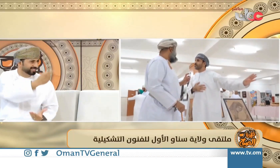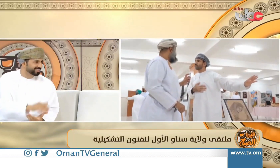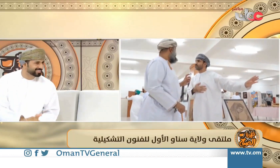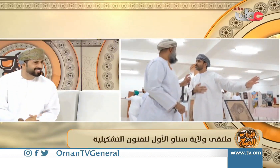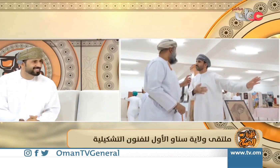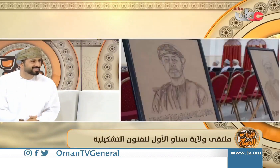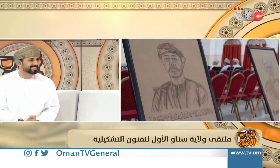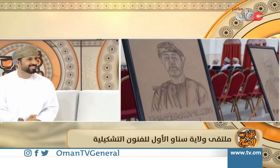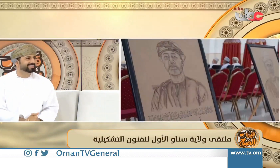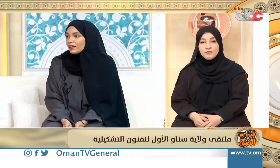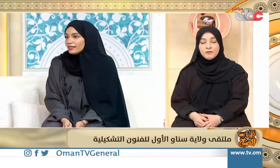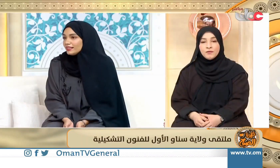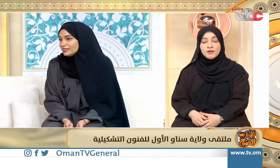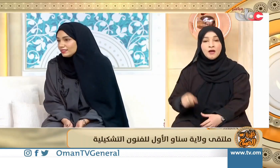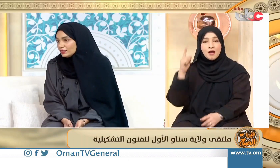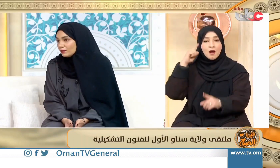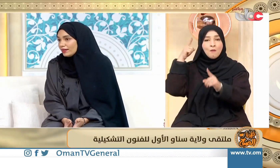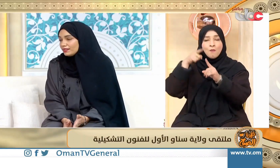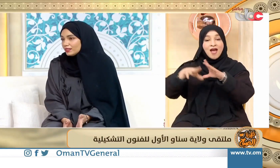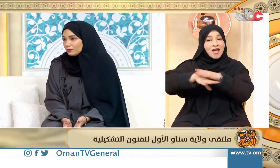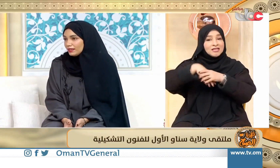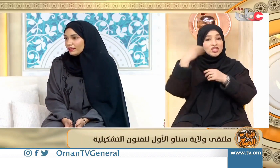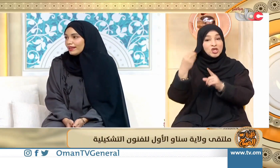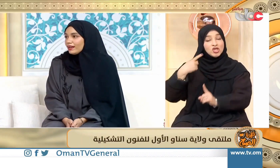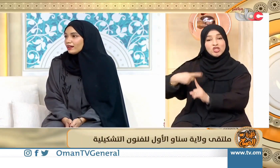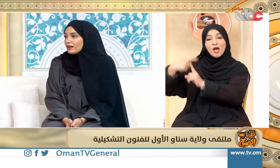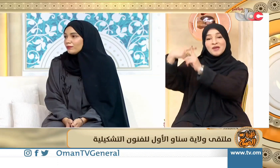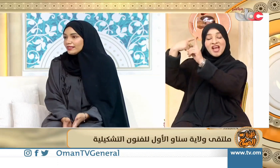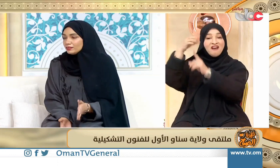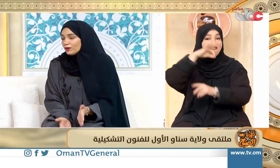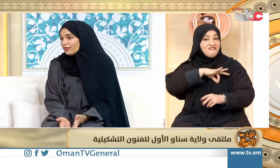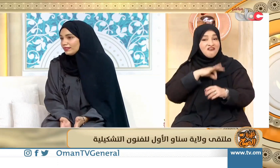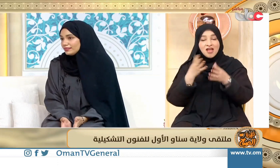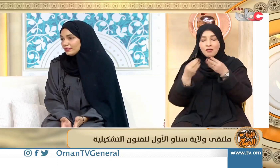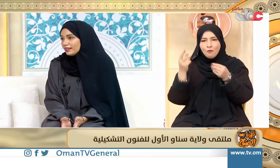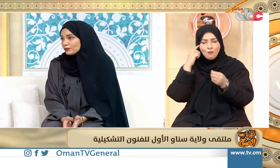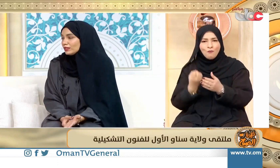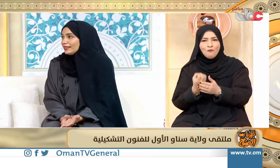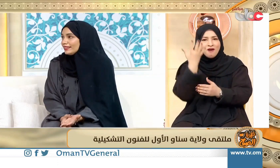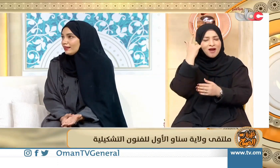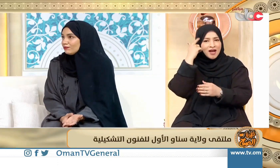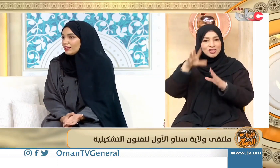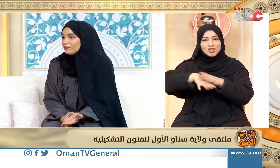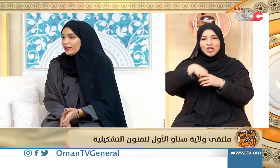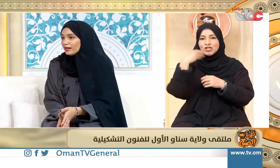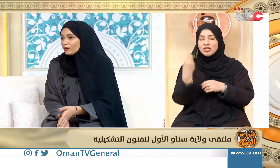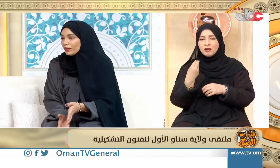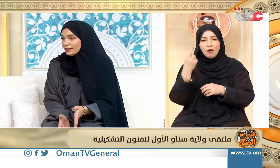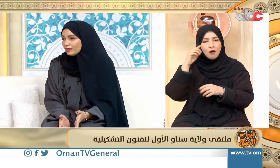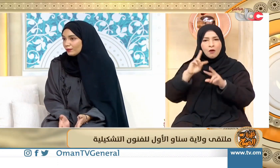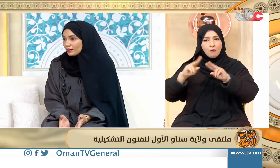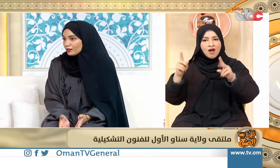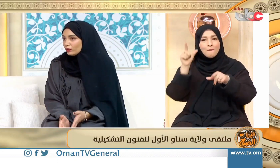عليها من خلال هذا الملتقى؟ كانت النتيجة طبعا إيجابية، ما كنا نتوقع ذي النتيجة، خصوصا لأنه كان في فئة